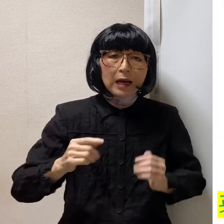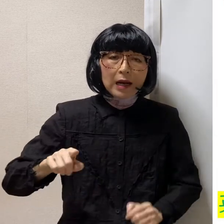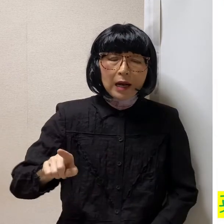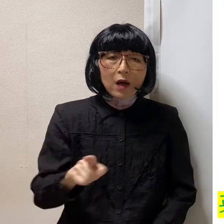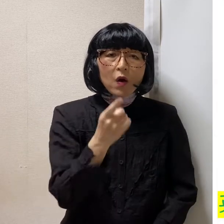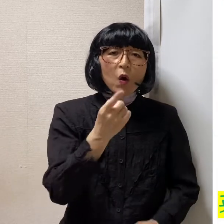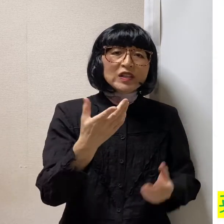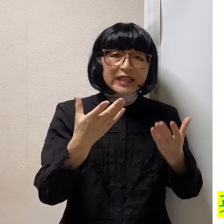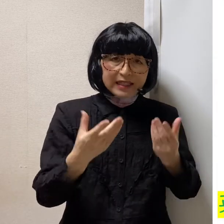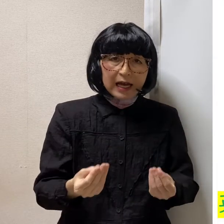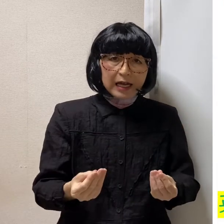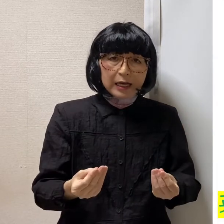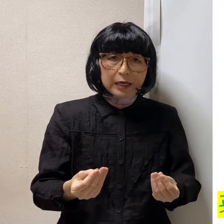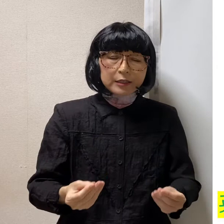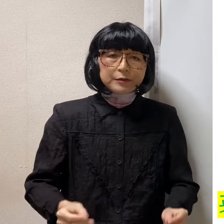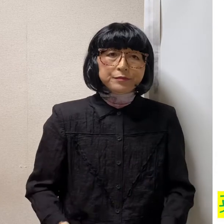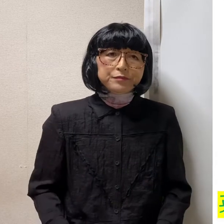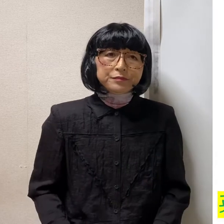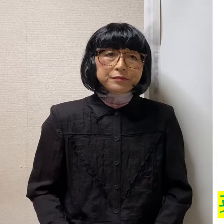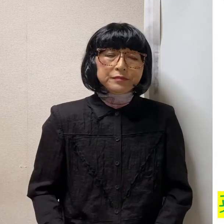事故が起きた。